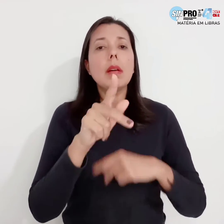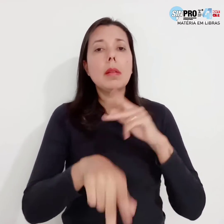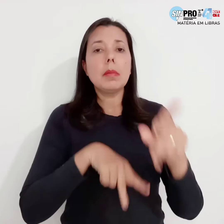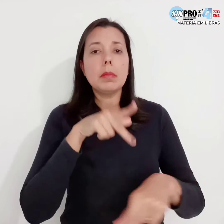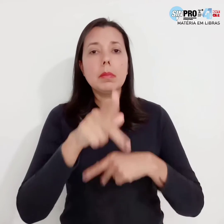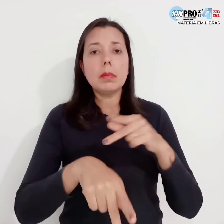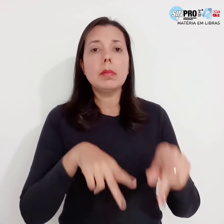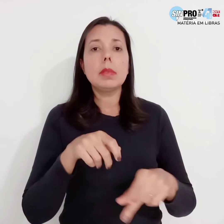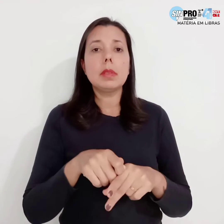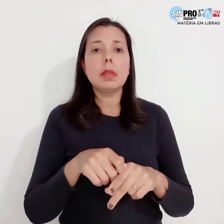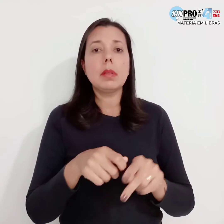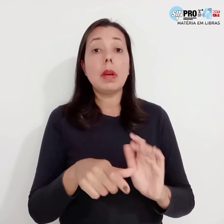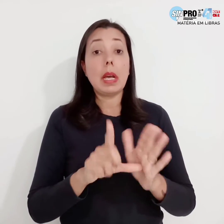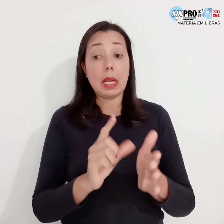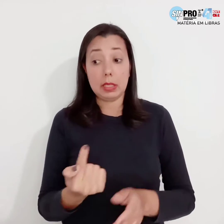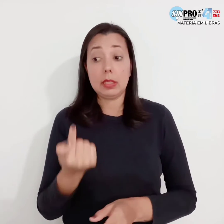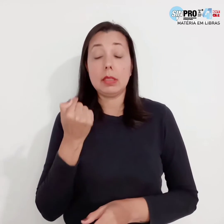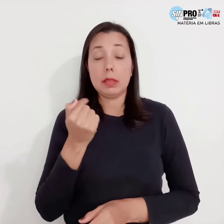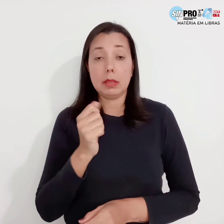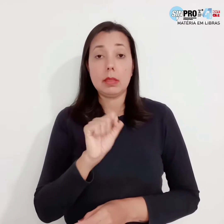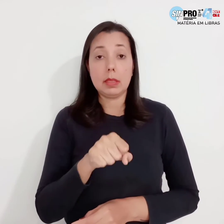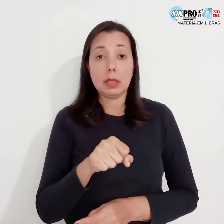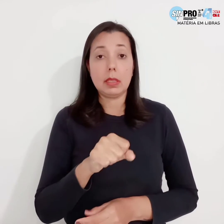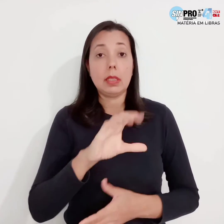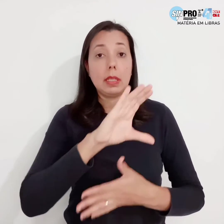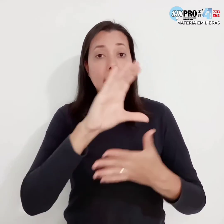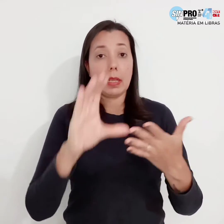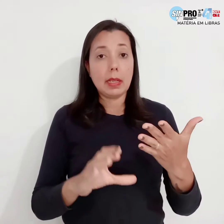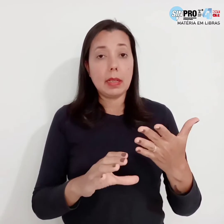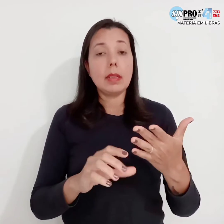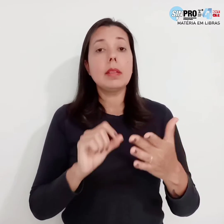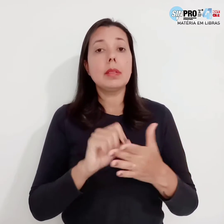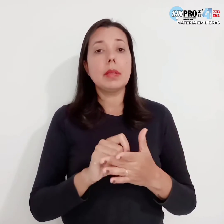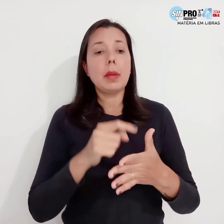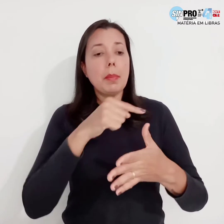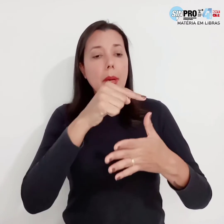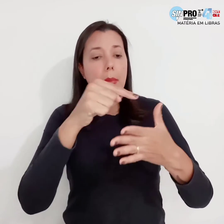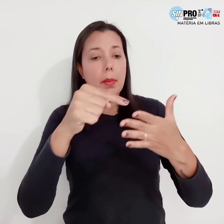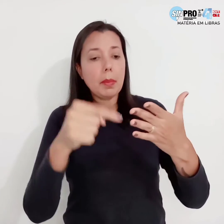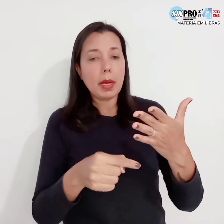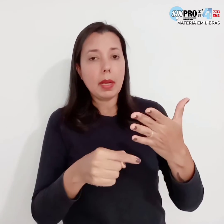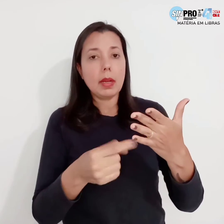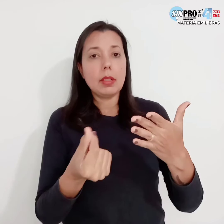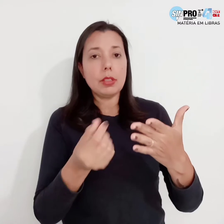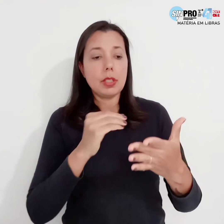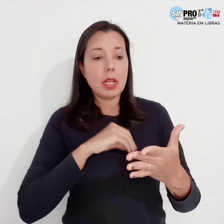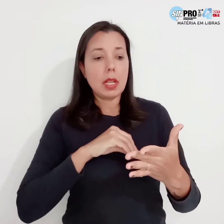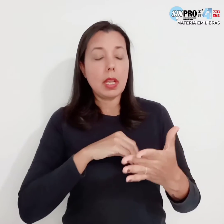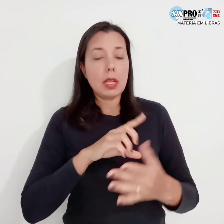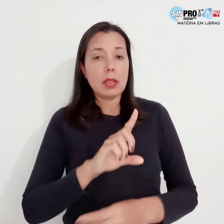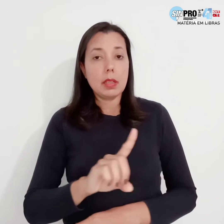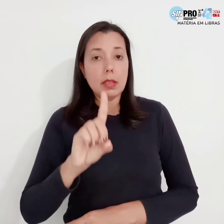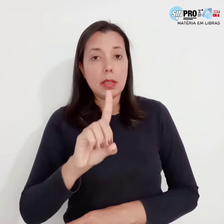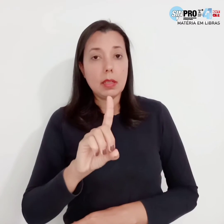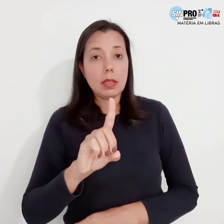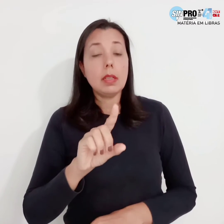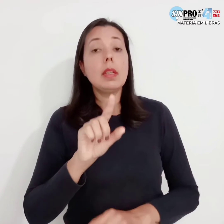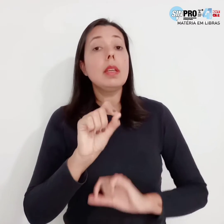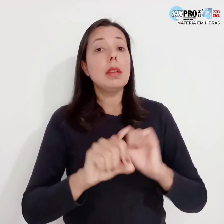população anteriormente classificada com classe de renda D e que na